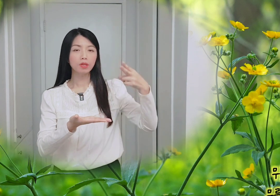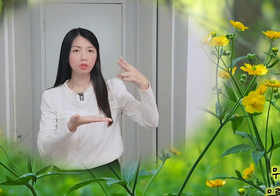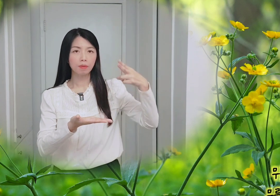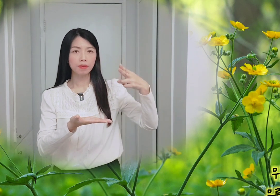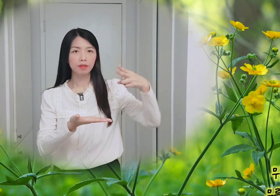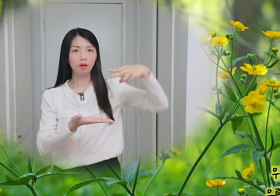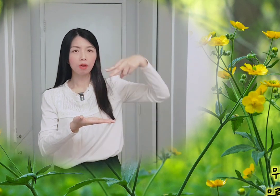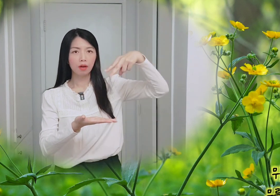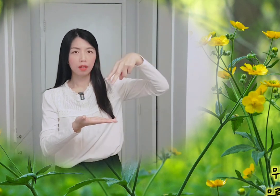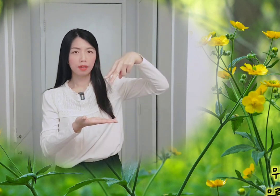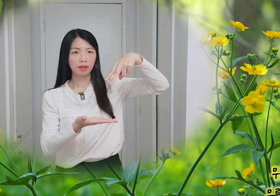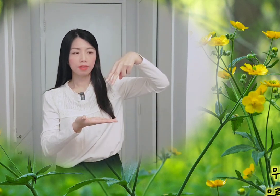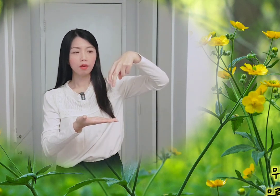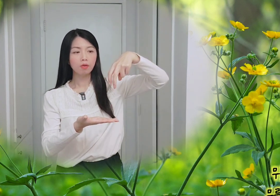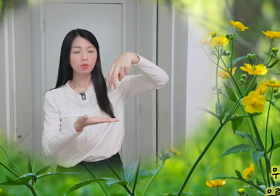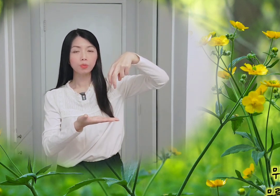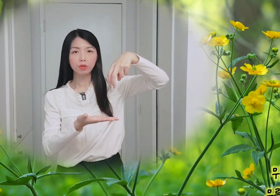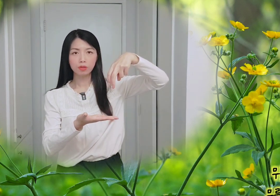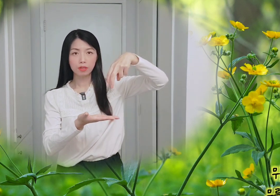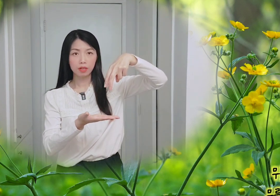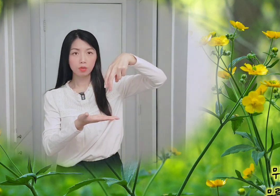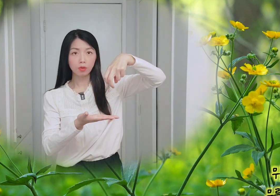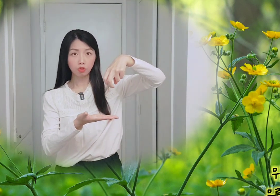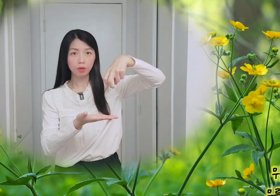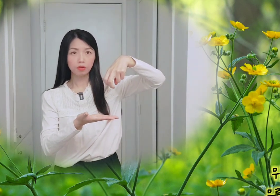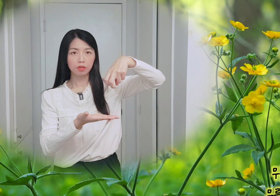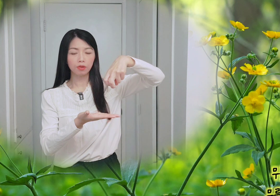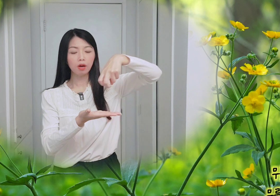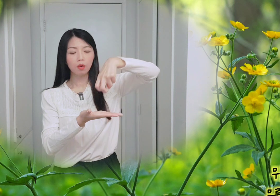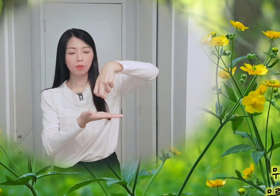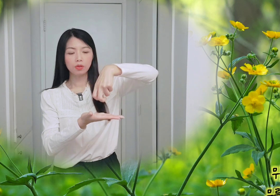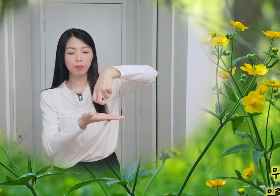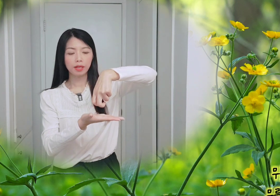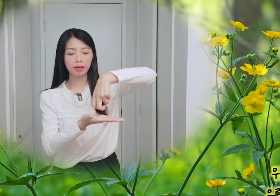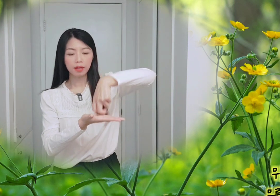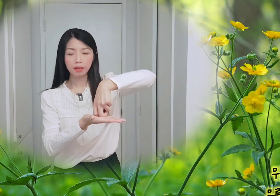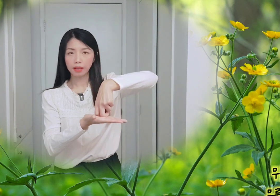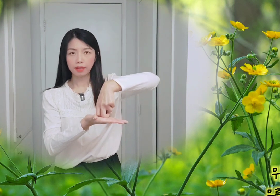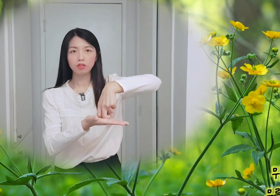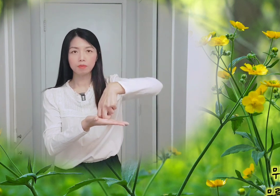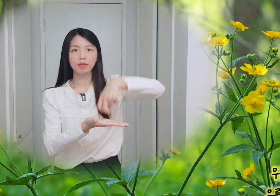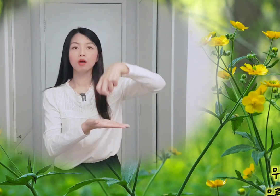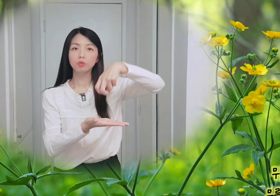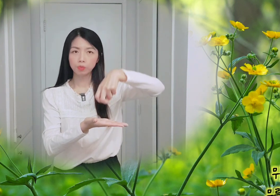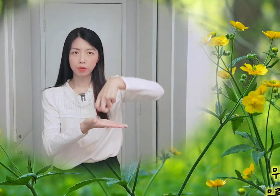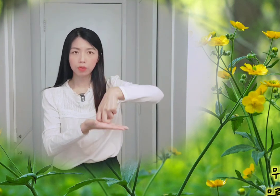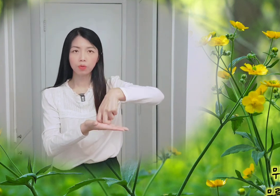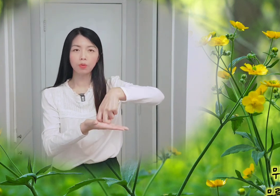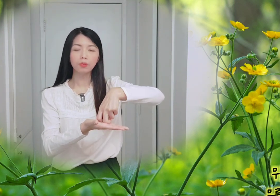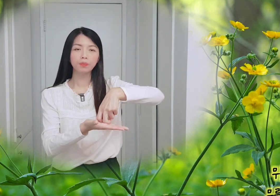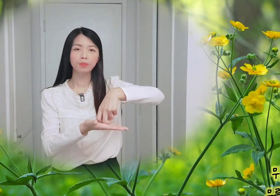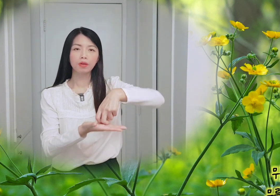손은 검지중지만 펴셔서 이 상태에서 무릎을 꿇듯이 손을 구부려 주시고요. 왼손 바닥에 닿게 해주시면 돼요.